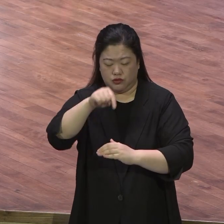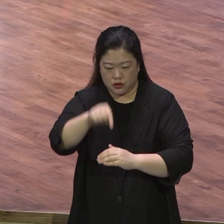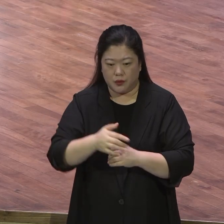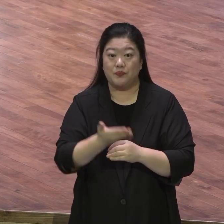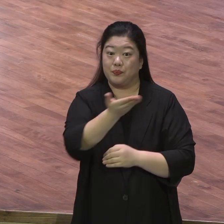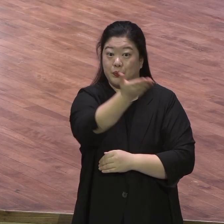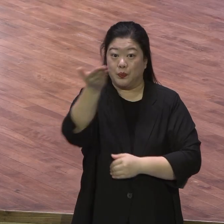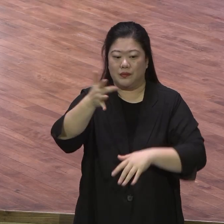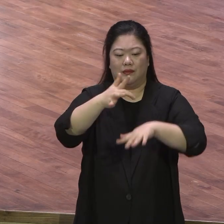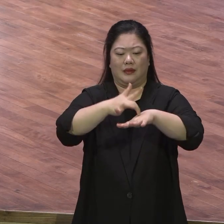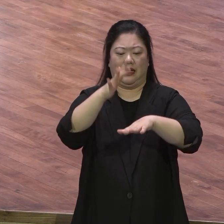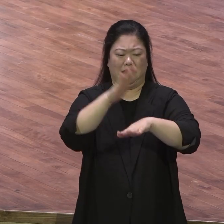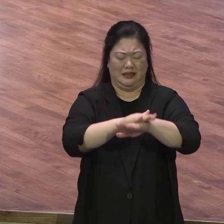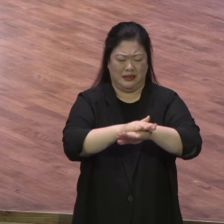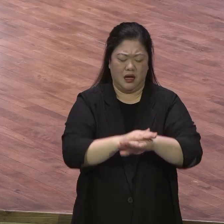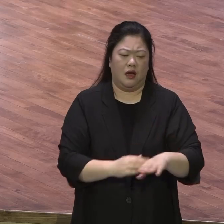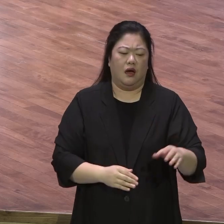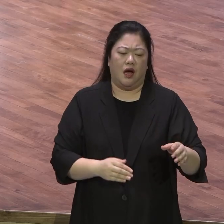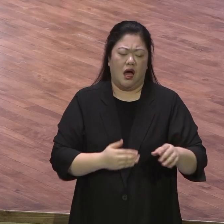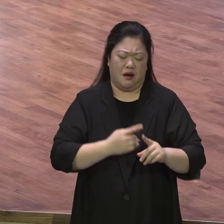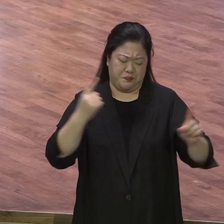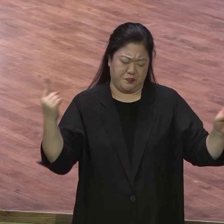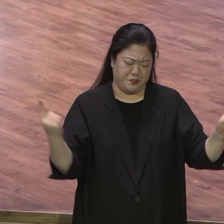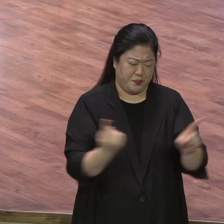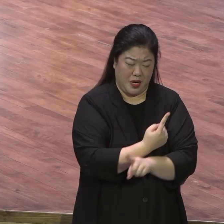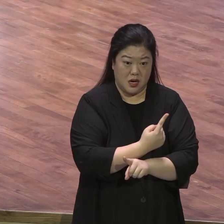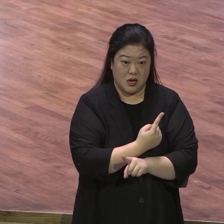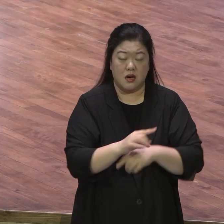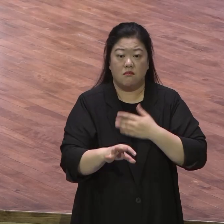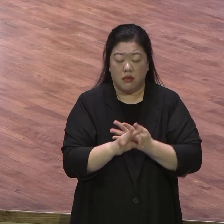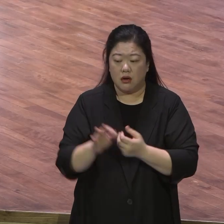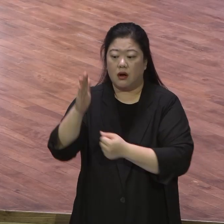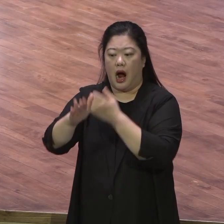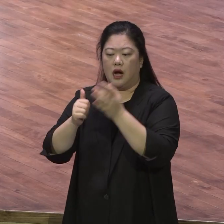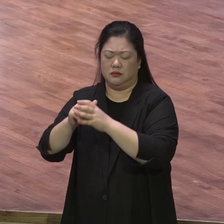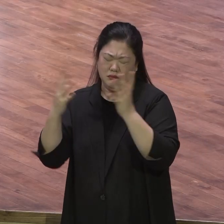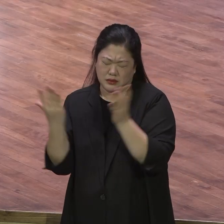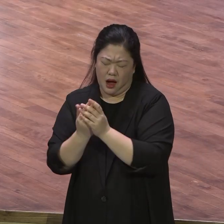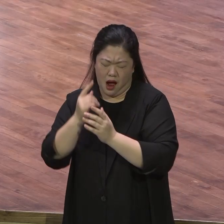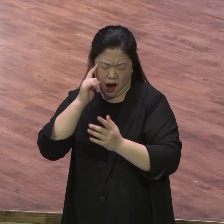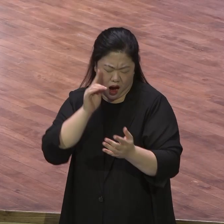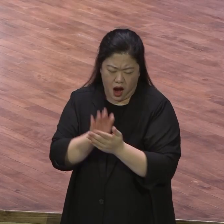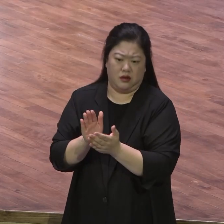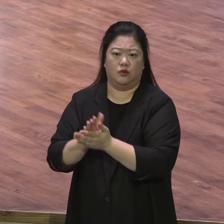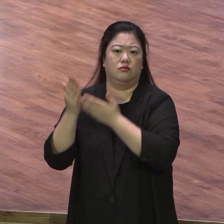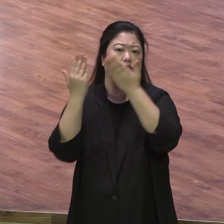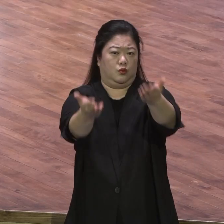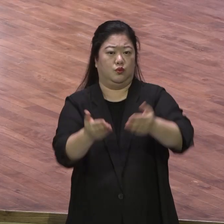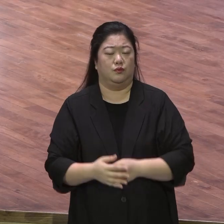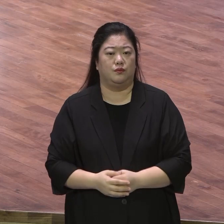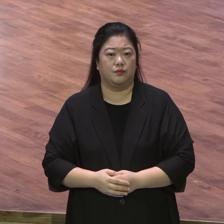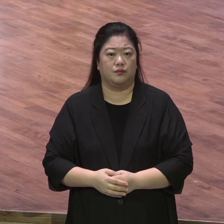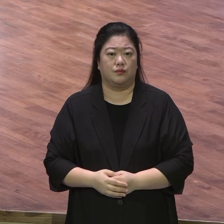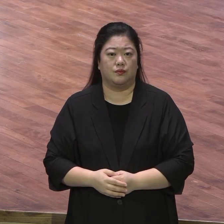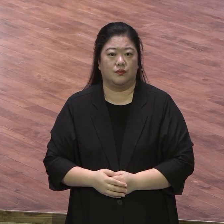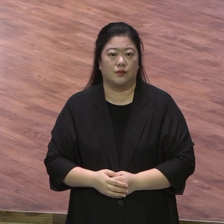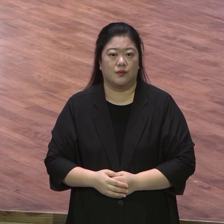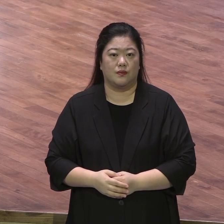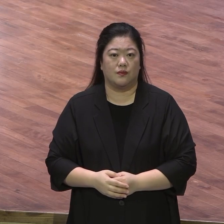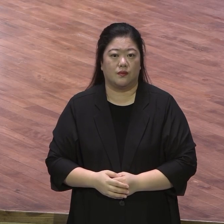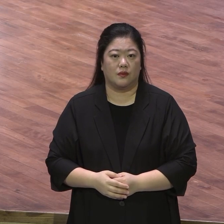바뀌면 하나님은 구하지 않은 것도 다 주세요. 그런 분이시라니까요. 그 하나님을 체험해야 참 좋으신